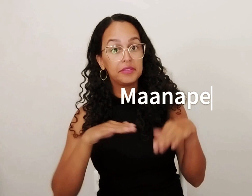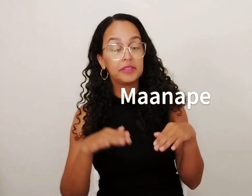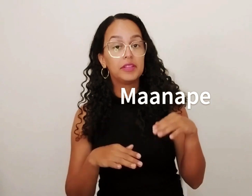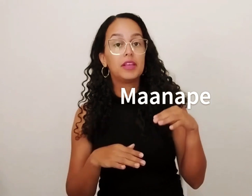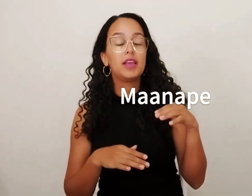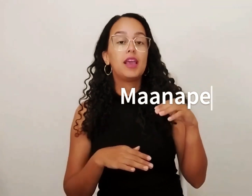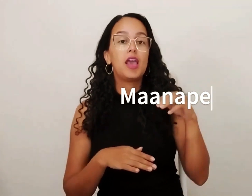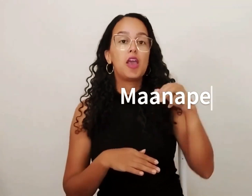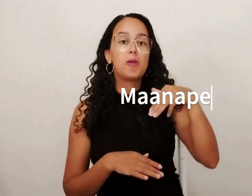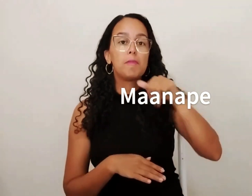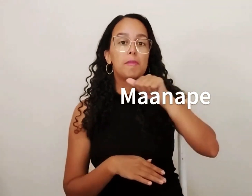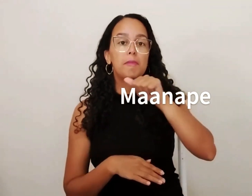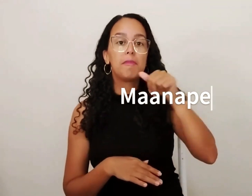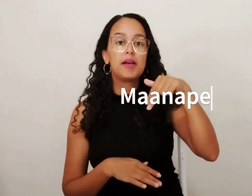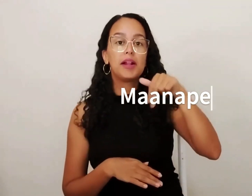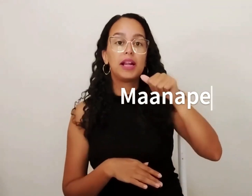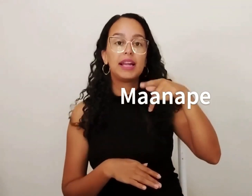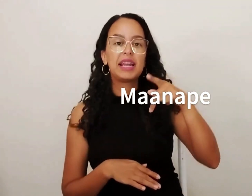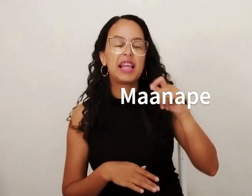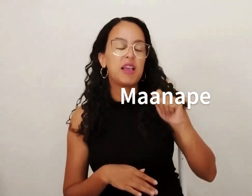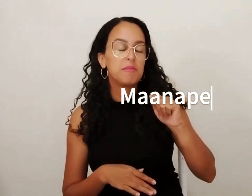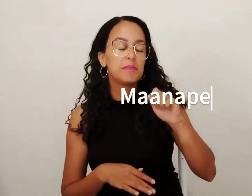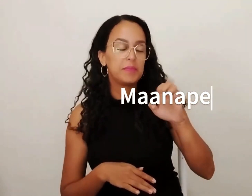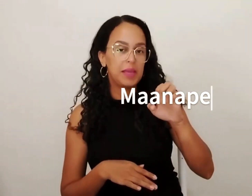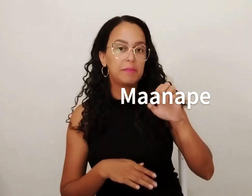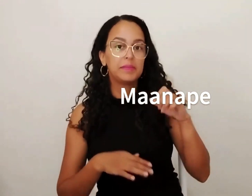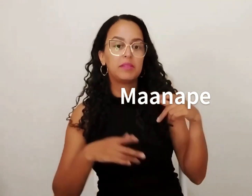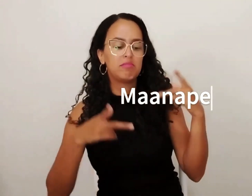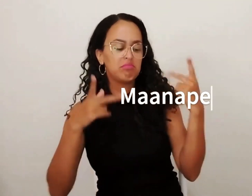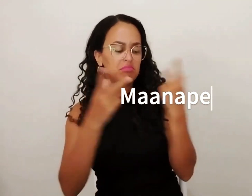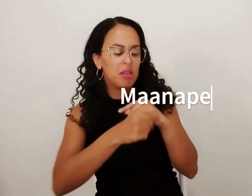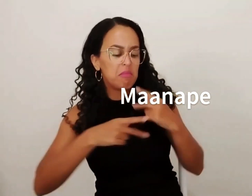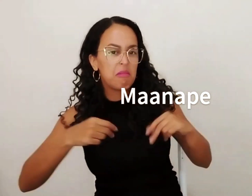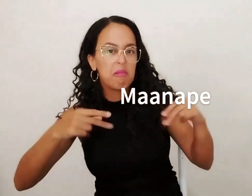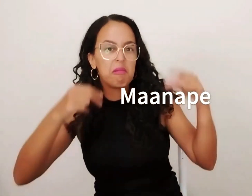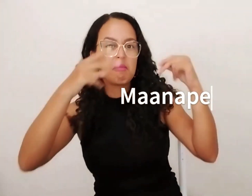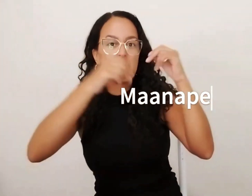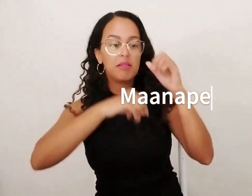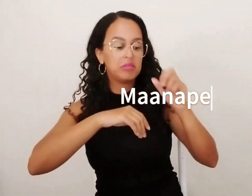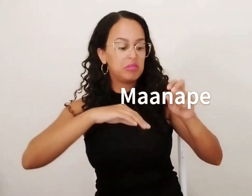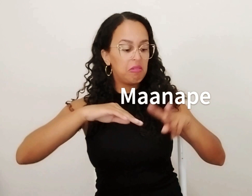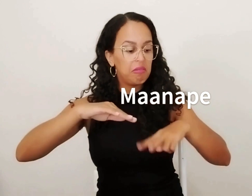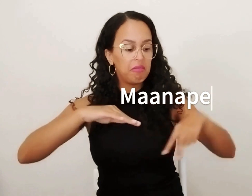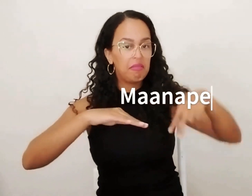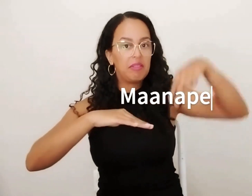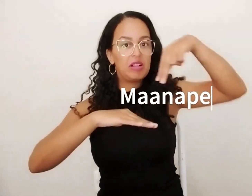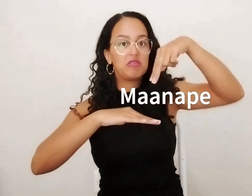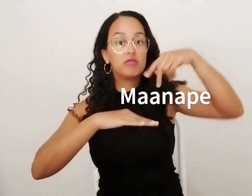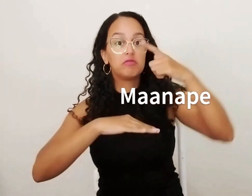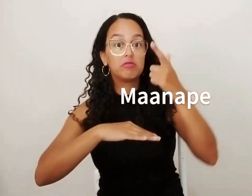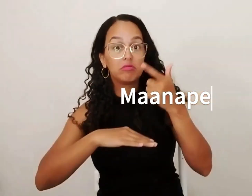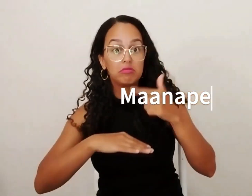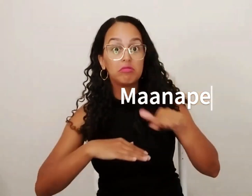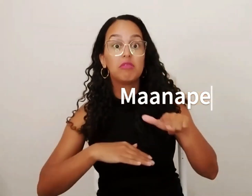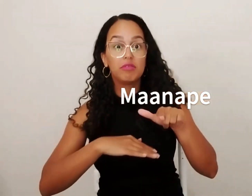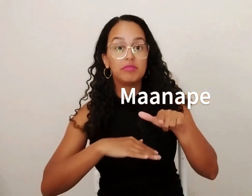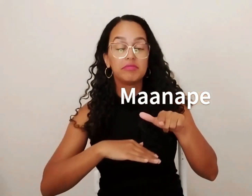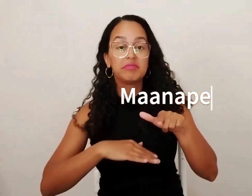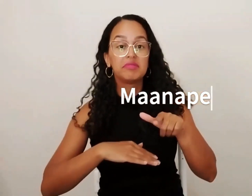Muito sábio, passa boa parte do romance cuidando de Macunaíma. Ele também